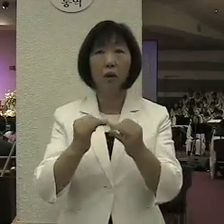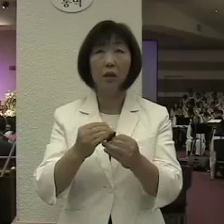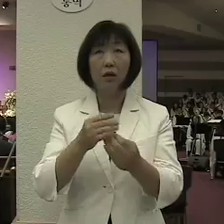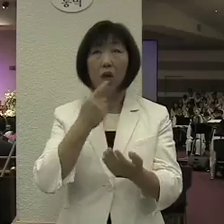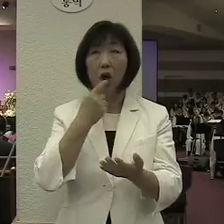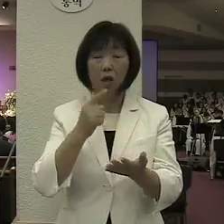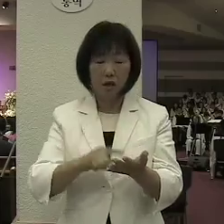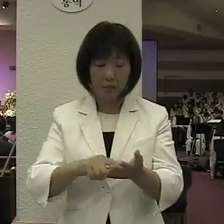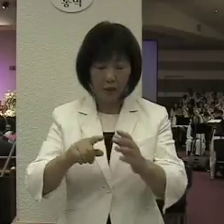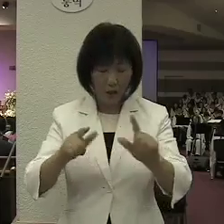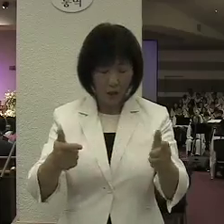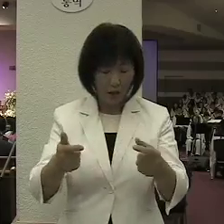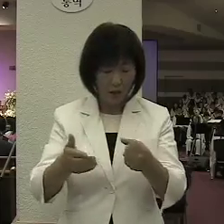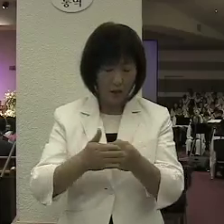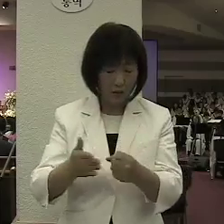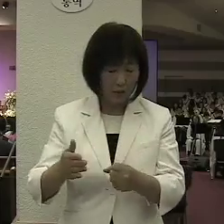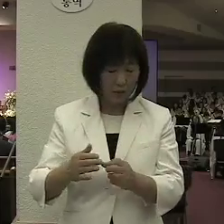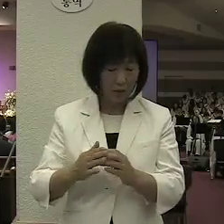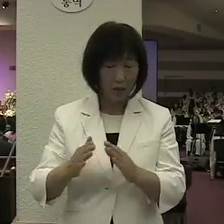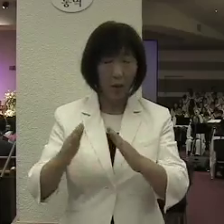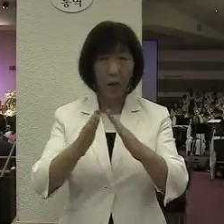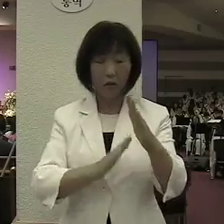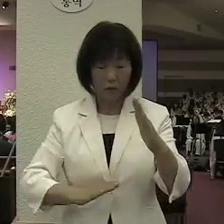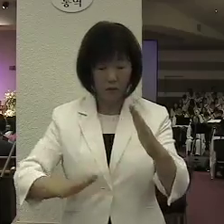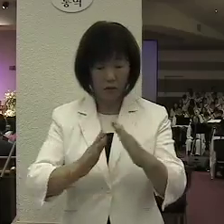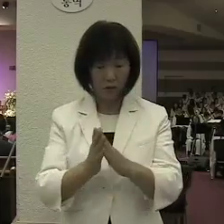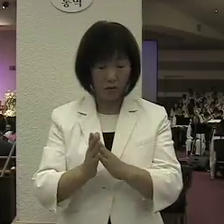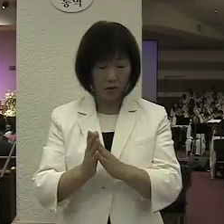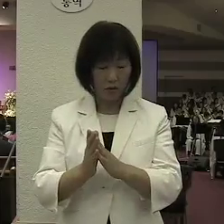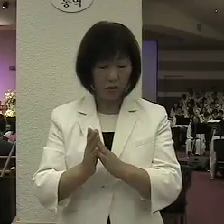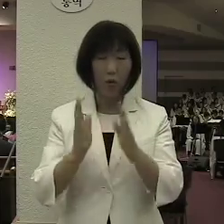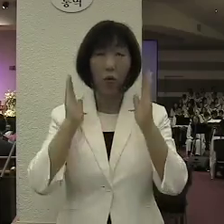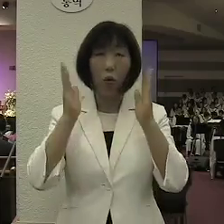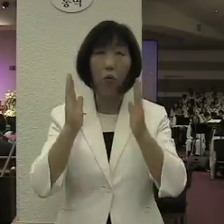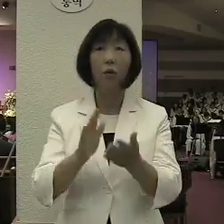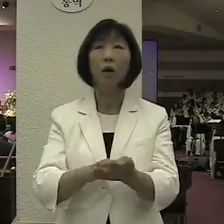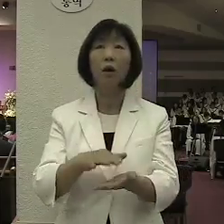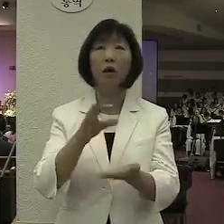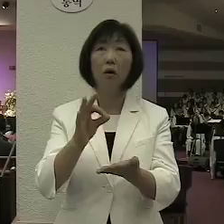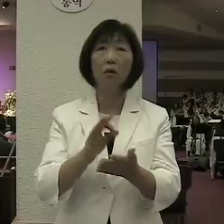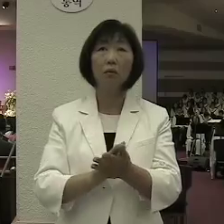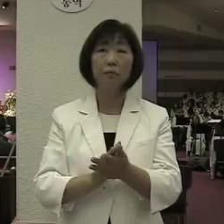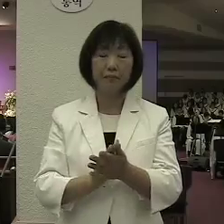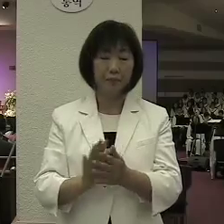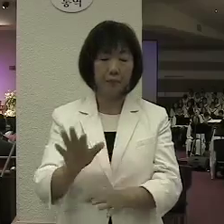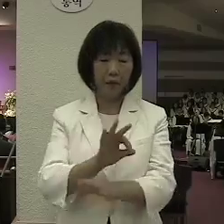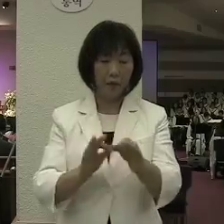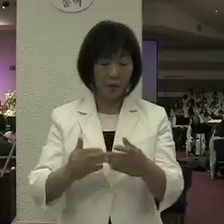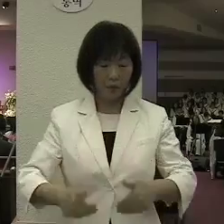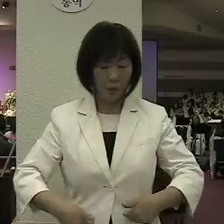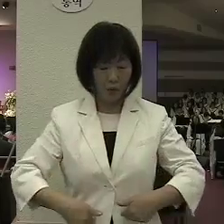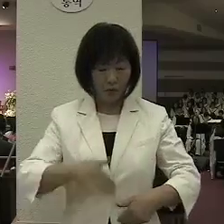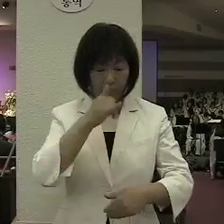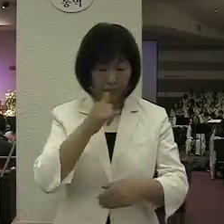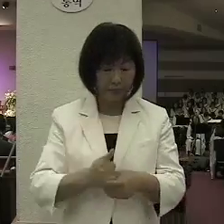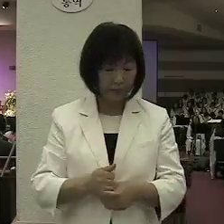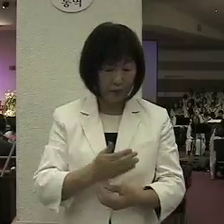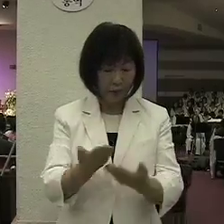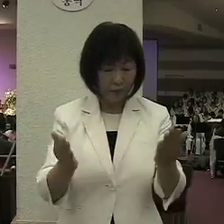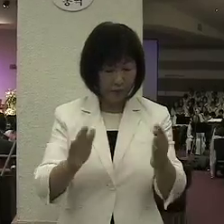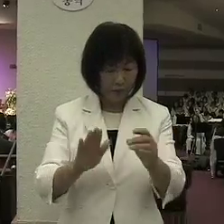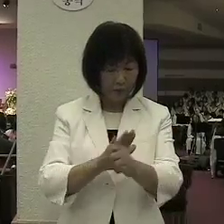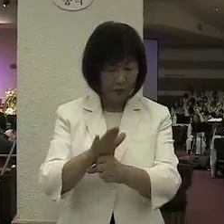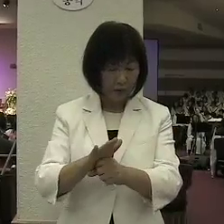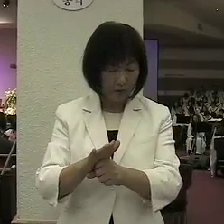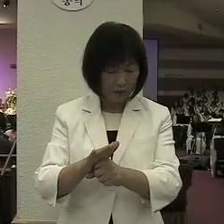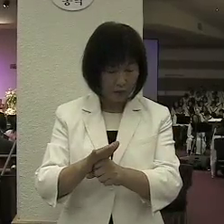때문에 많은 가족들이 장학금과 학생들이 이런 경제적인 필요가 있을 텐데요. 여러분들의